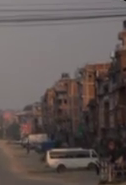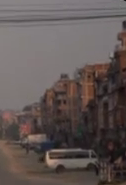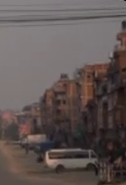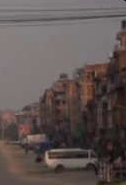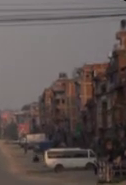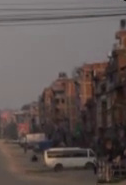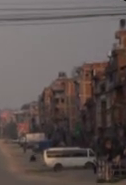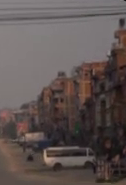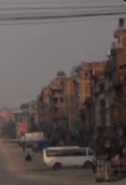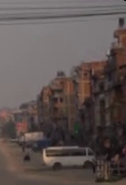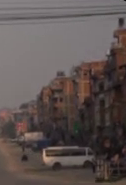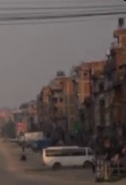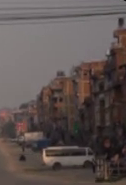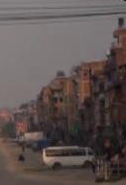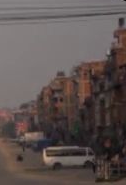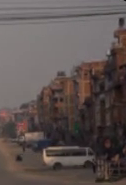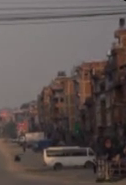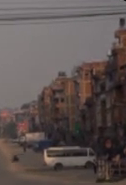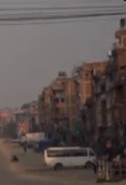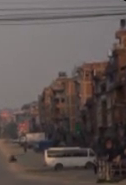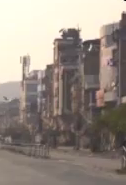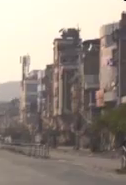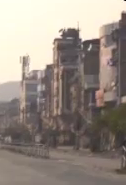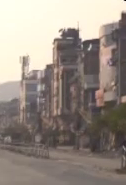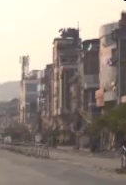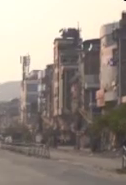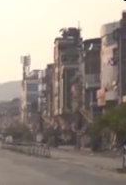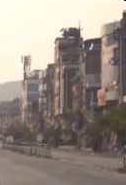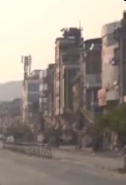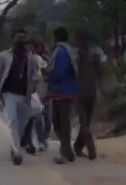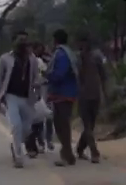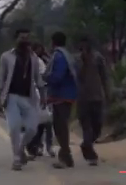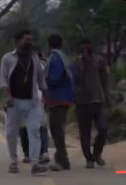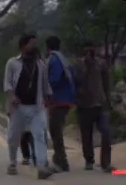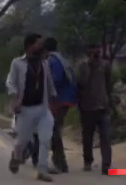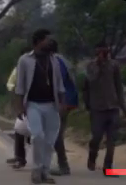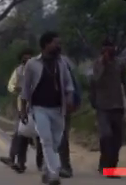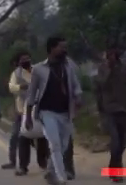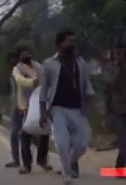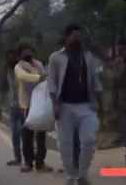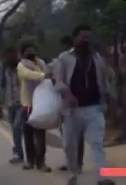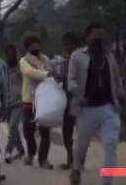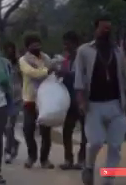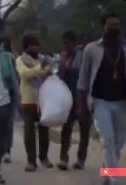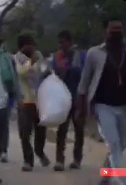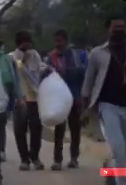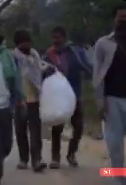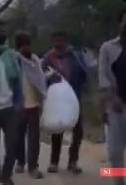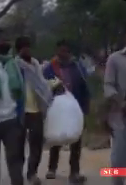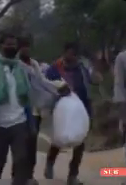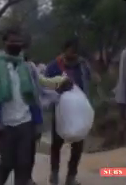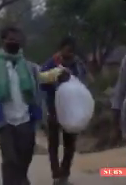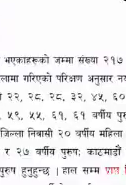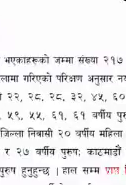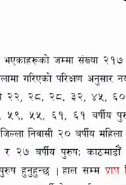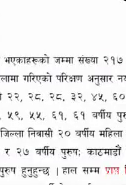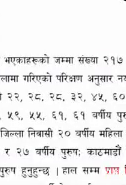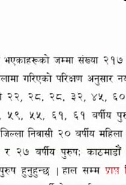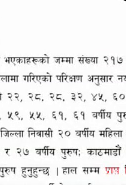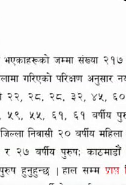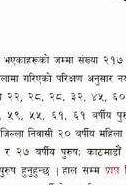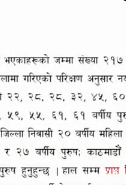नेपालमा कोरोना भाइरसबाट संक्रमित हुनेको संख्या 217 पुगेको छ। मंगलबार राष्ट्रिय जनस्वास्थ्य प्रयोगशाला टेकुमा